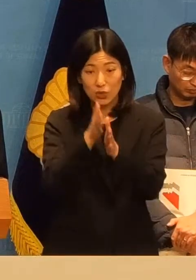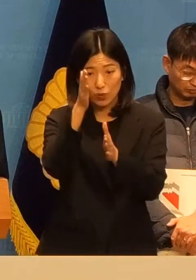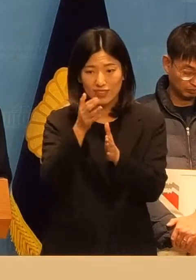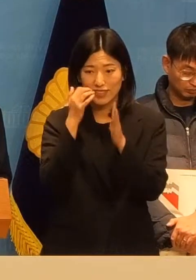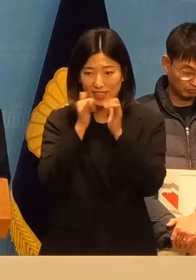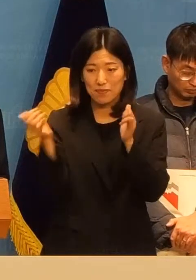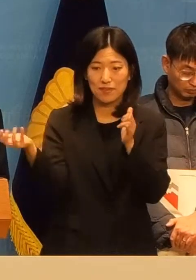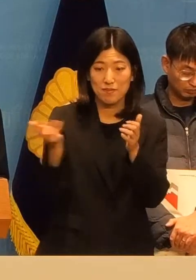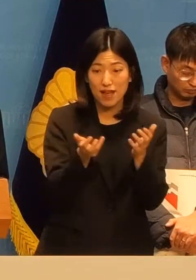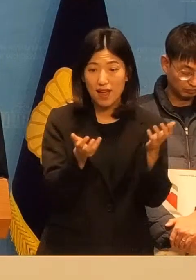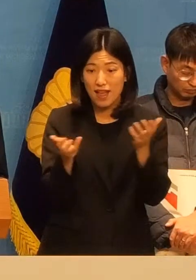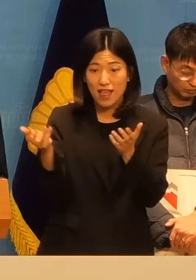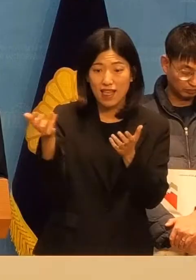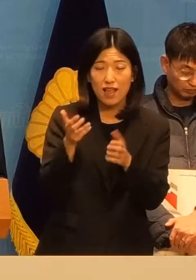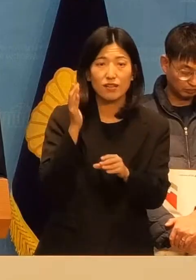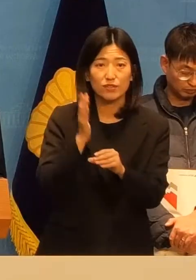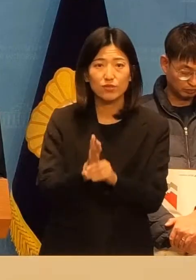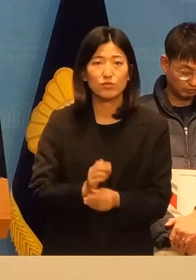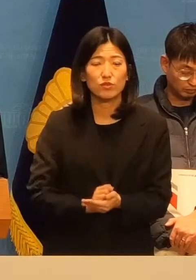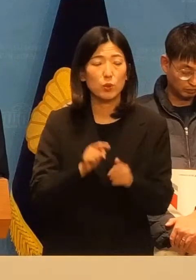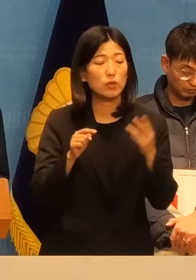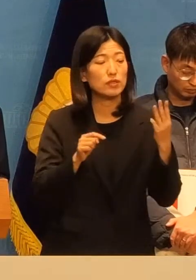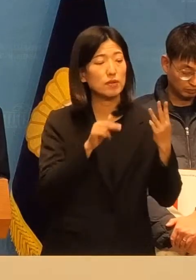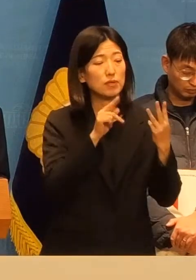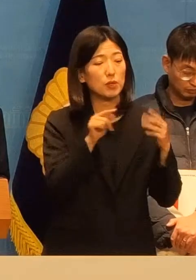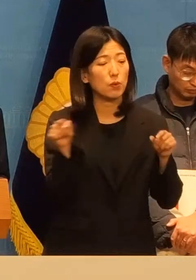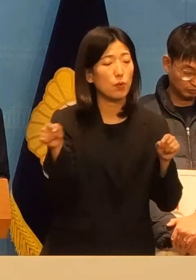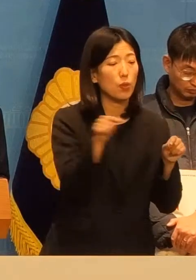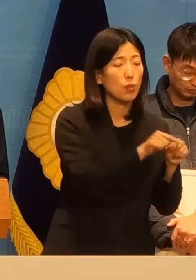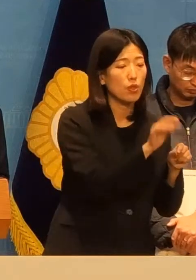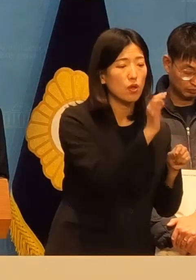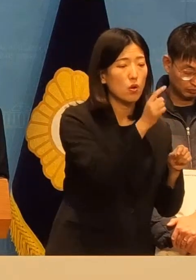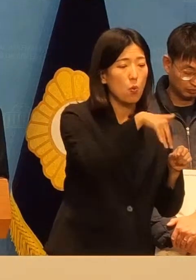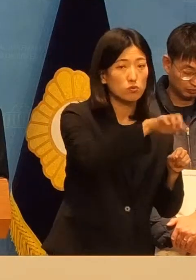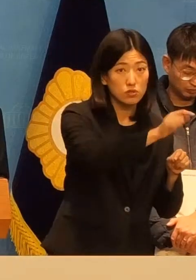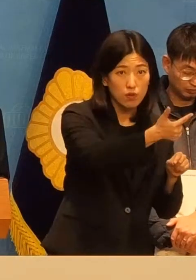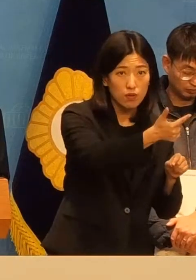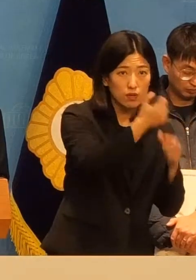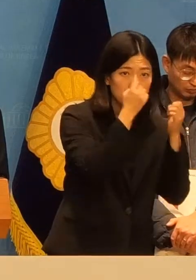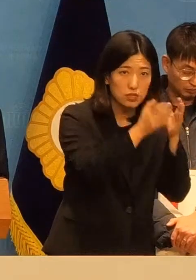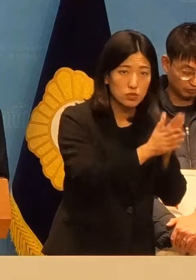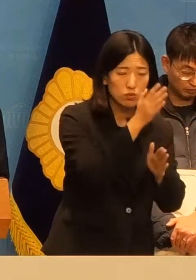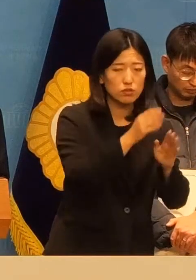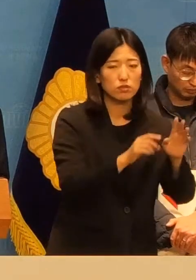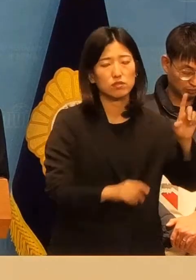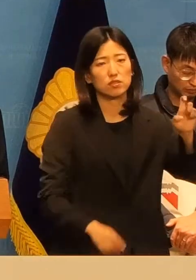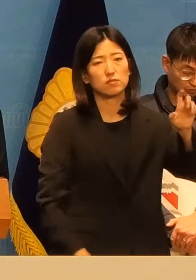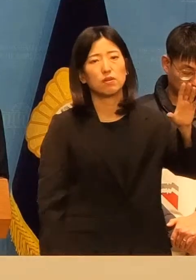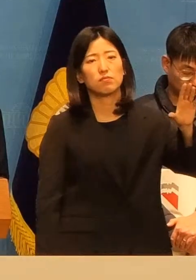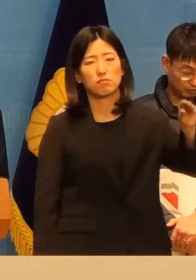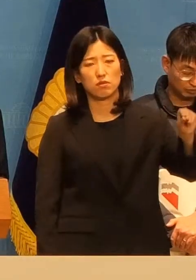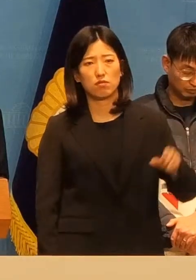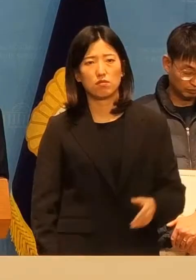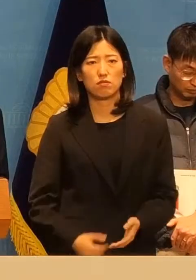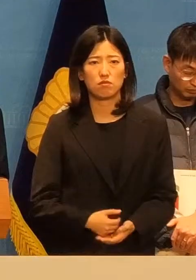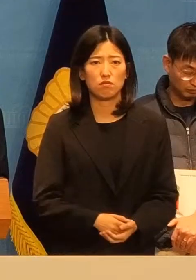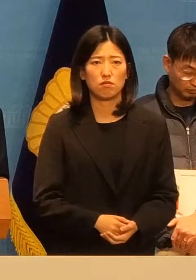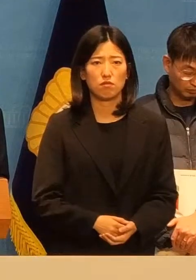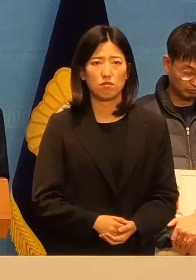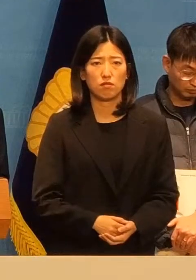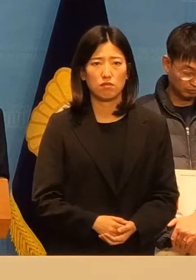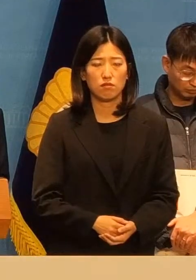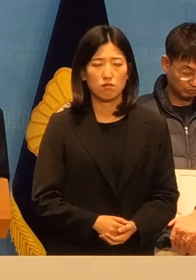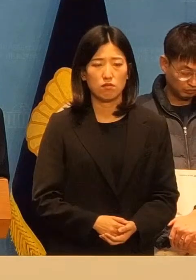있고 덕계역에서 불과 3km 떨어진 옥정 신도시 현재 10만 명, 신도시는 직결 버스편이